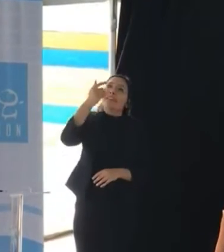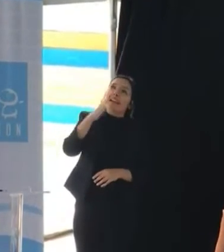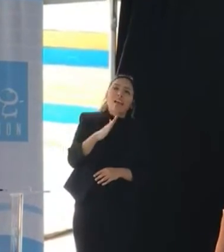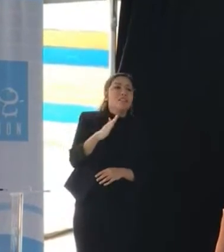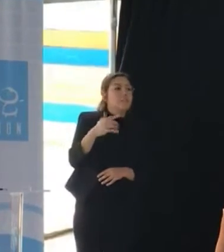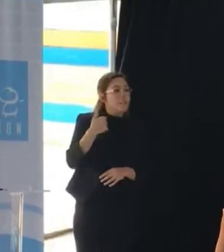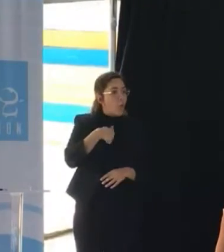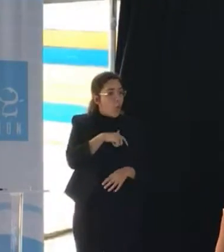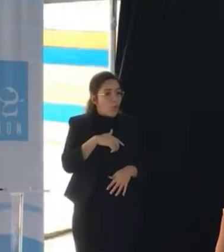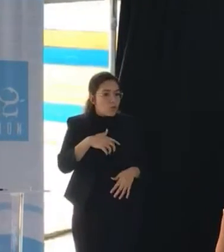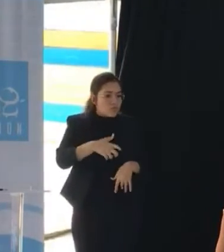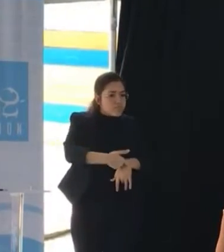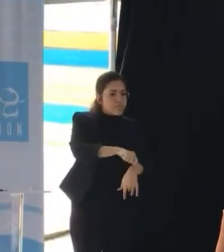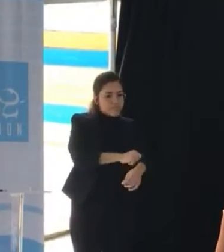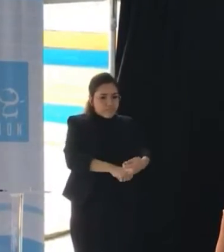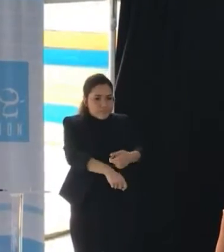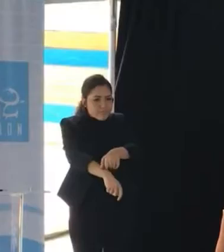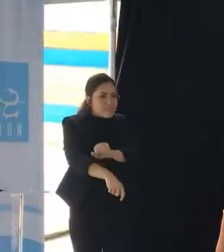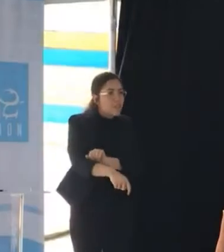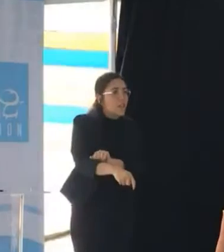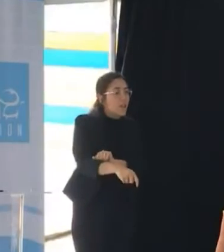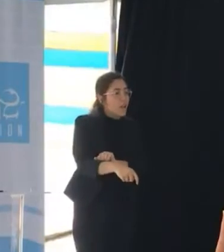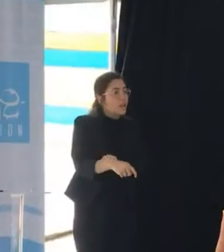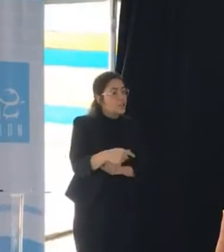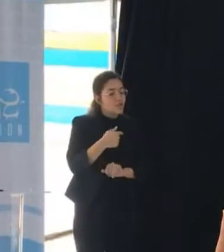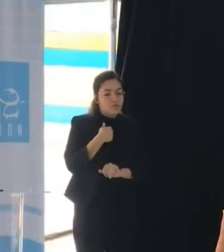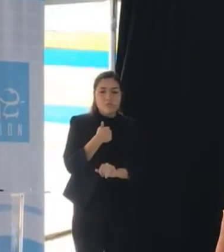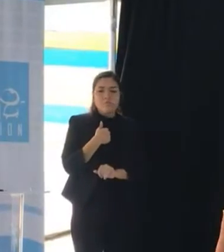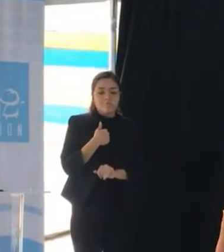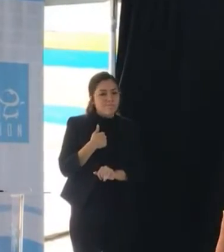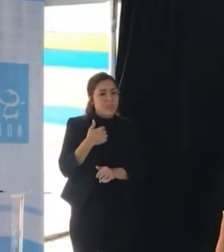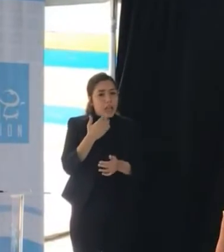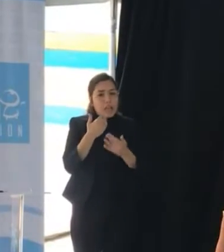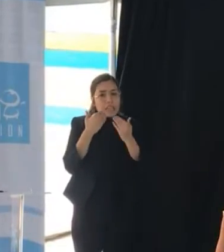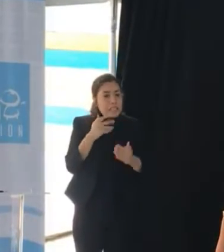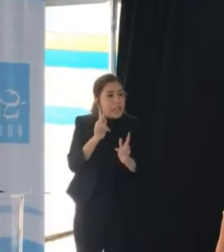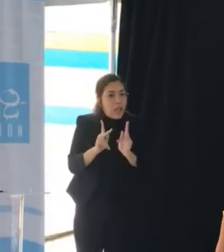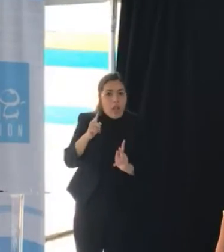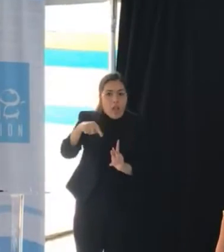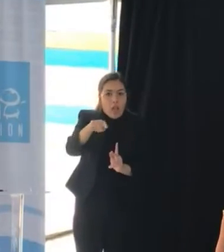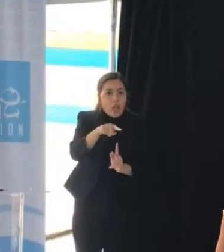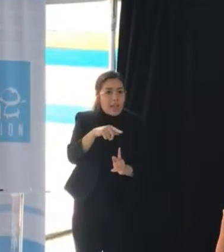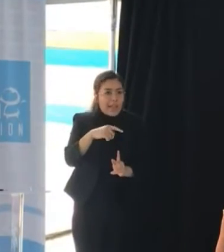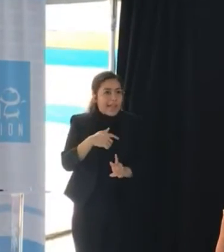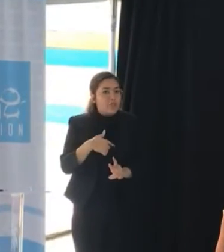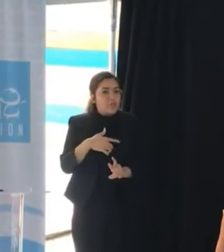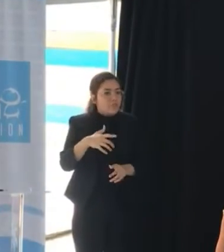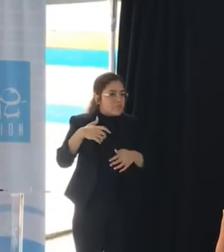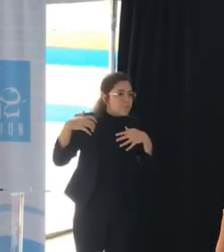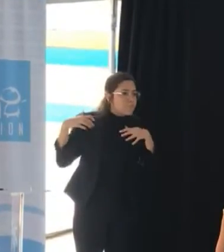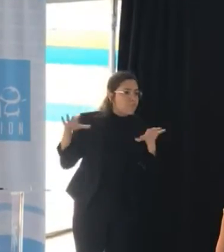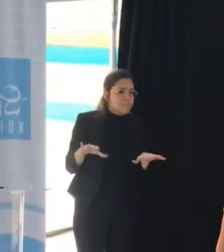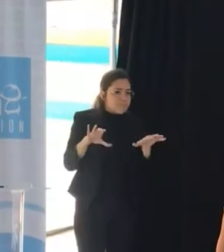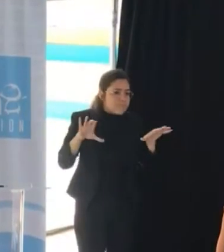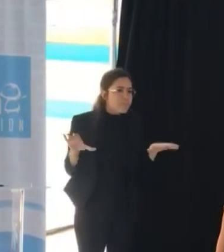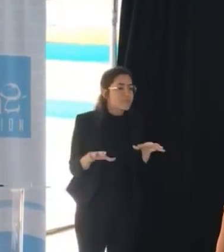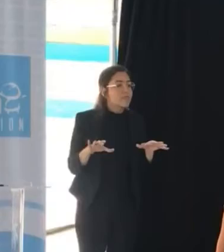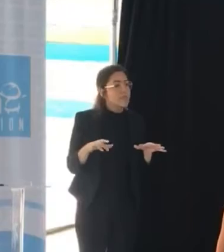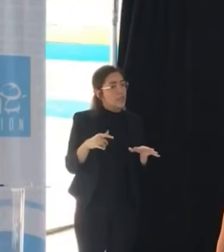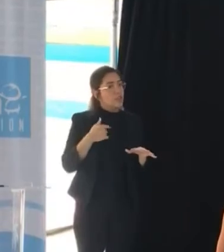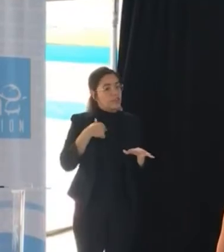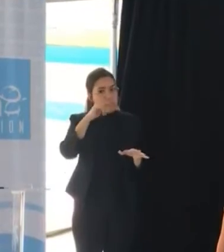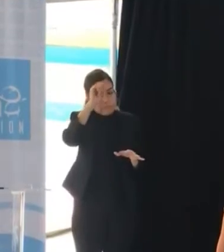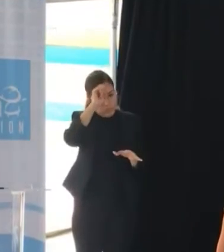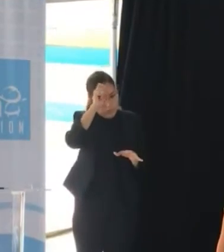una cantidad de personas, que yo me quito el sombrero, porque yo llegué los otros días a dirigir una agencia que lleva años con